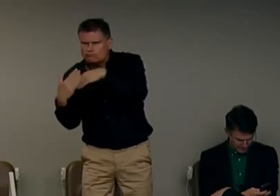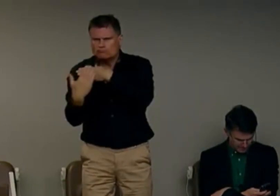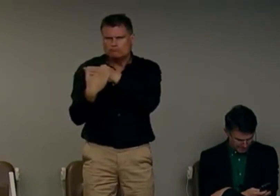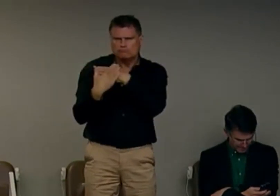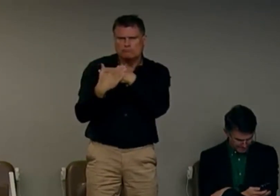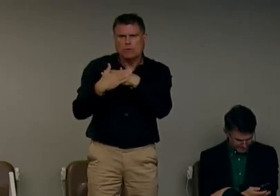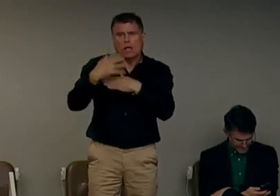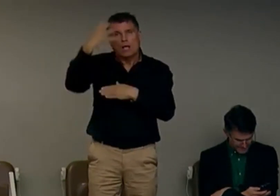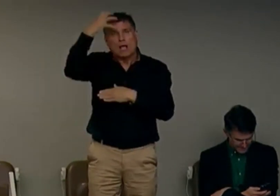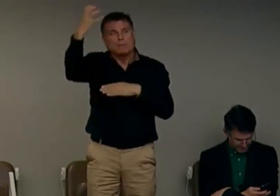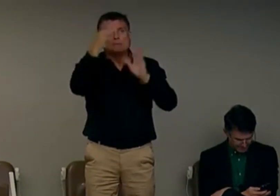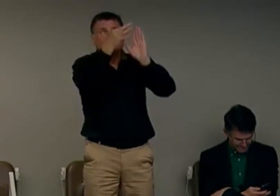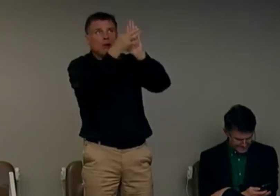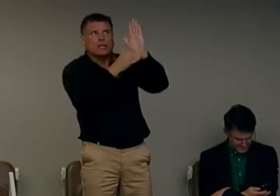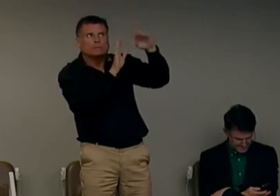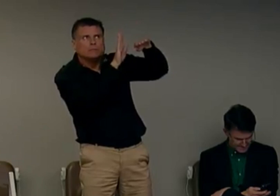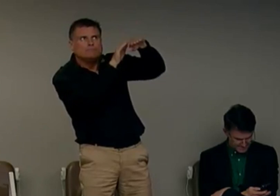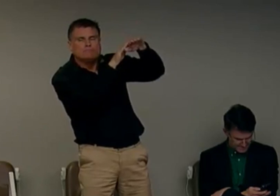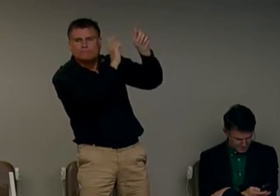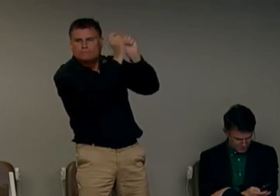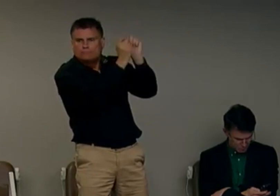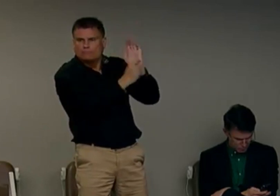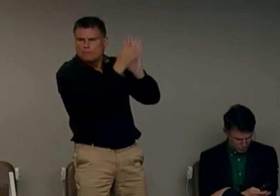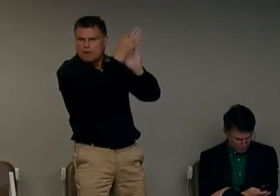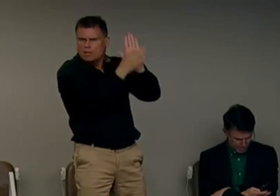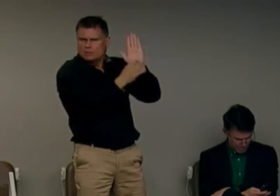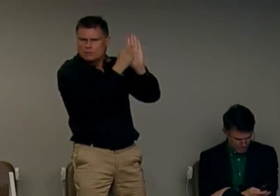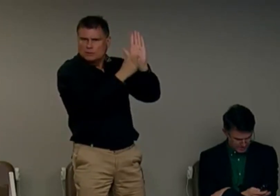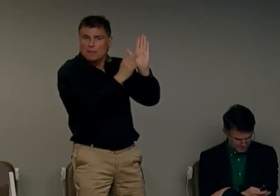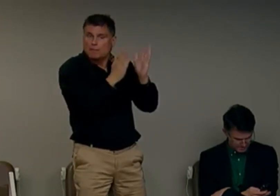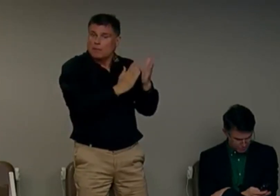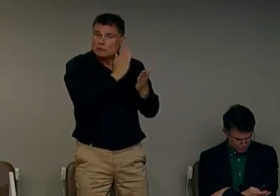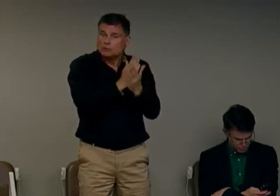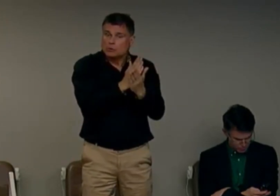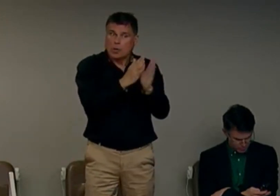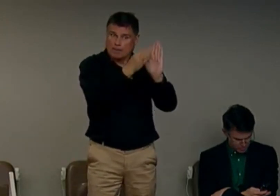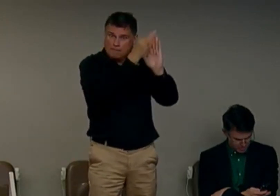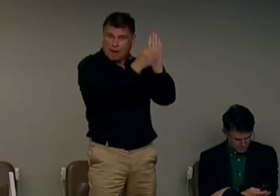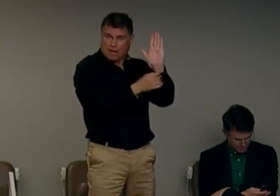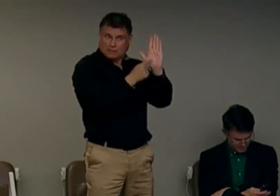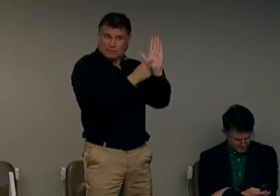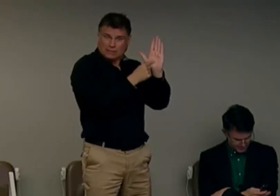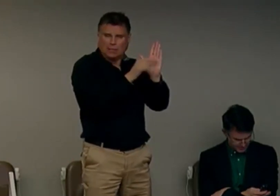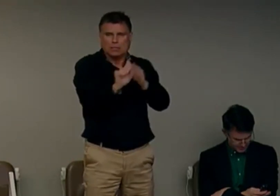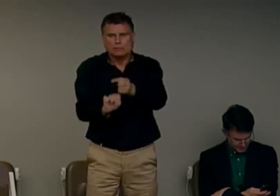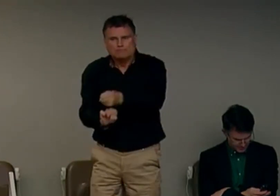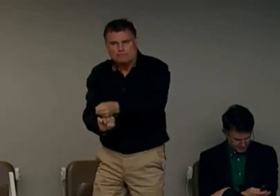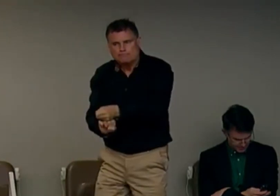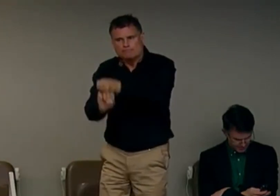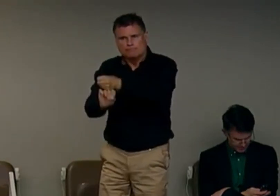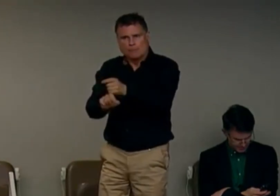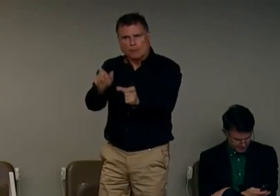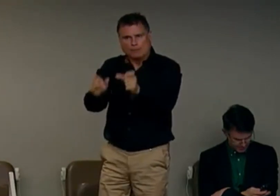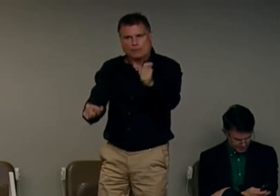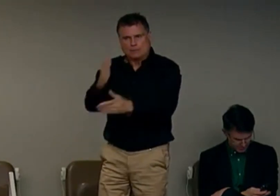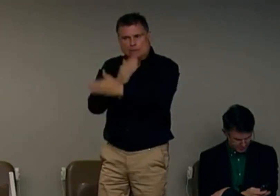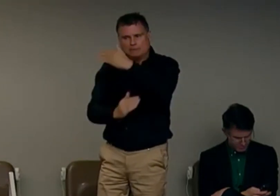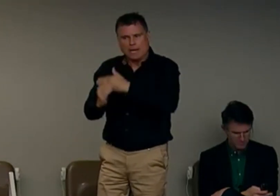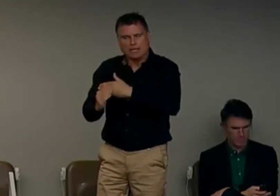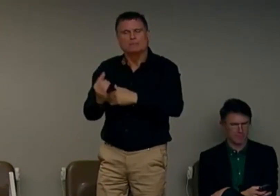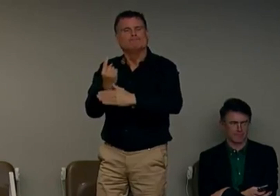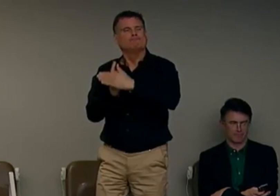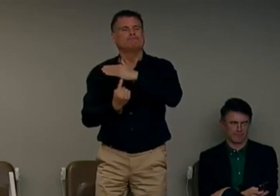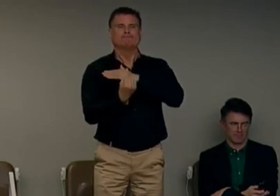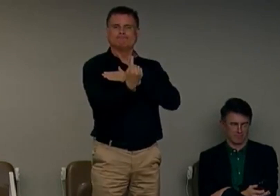en autonomie des personnes handicapées et les réponses qu'elles proposent pour accéder à leurs droits. Notre